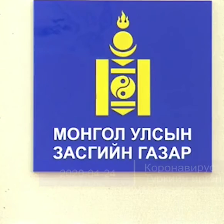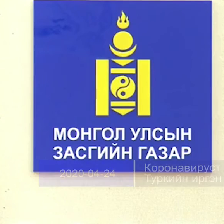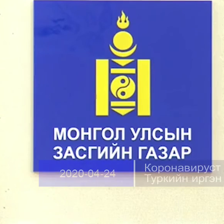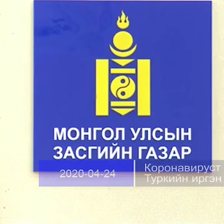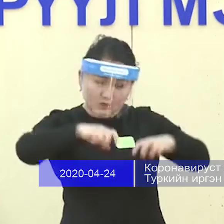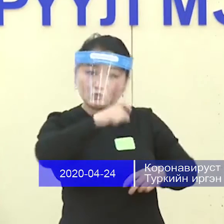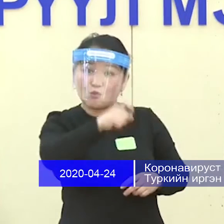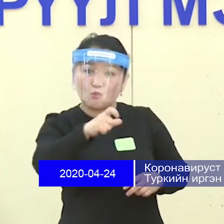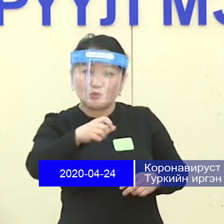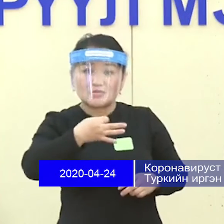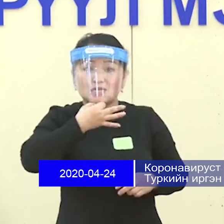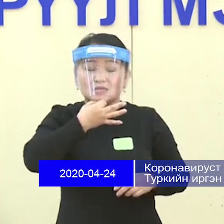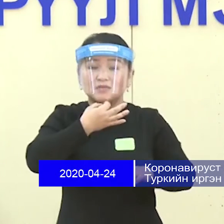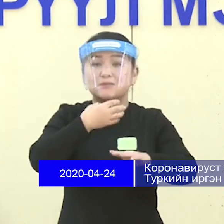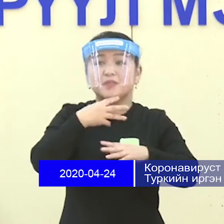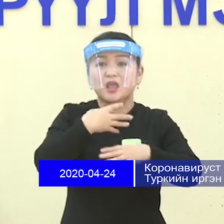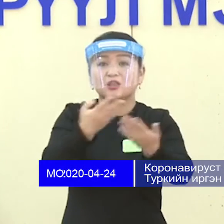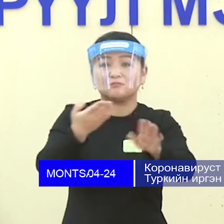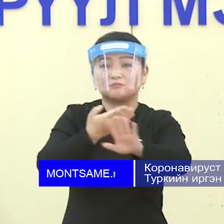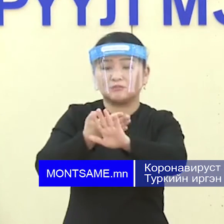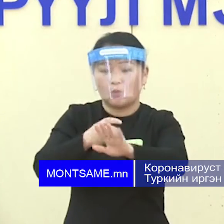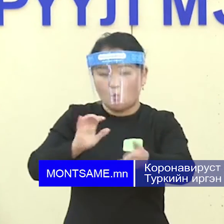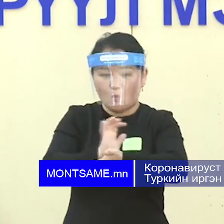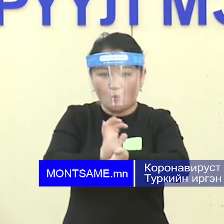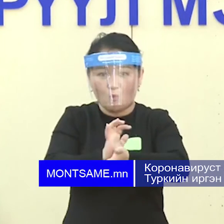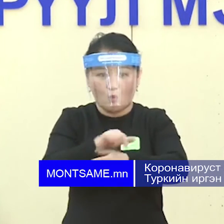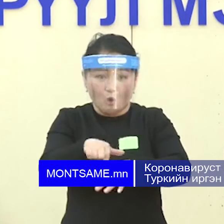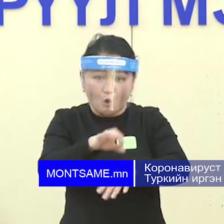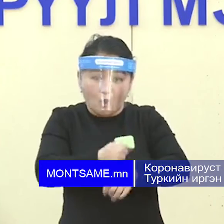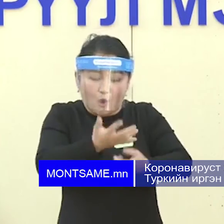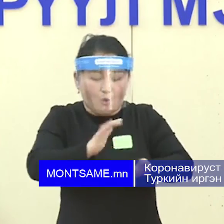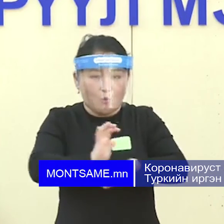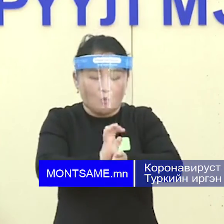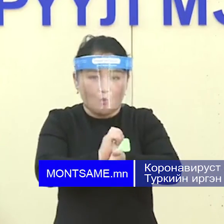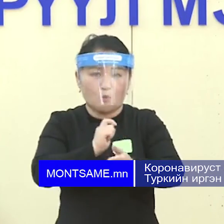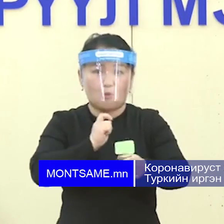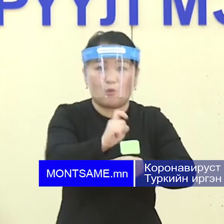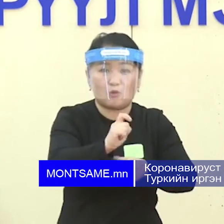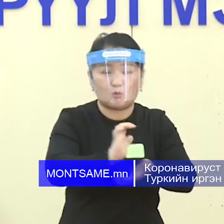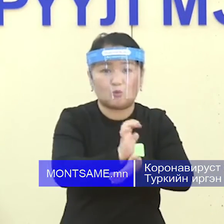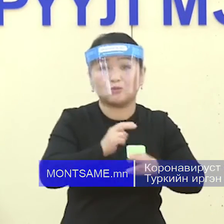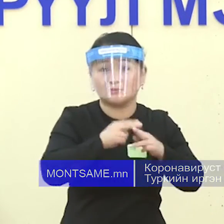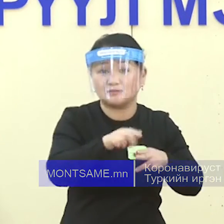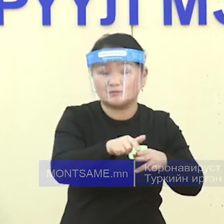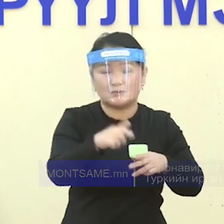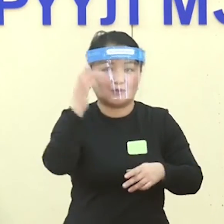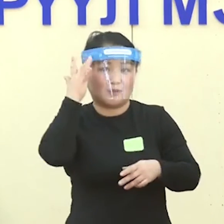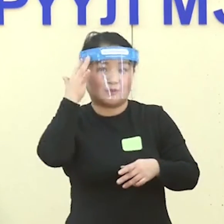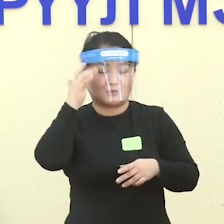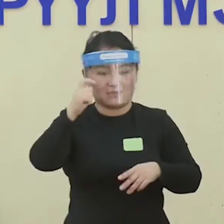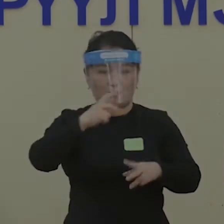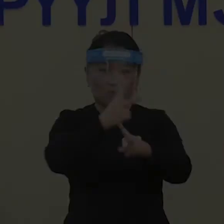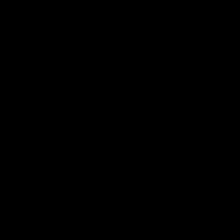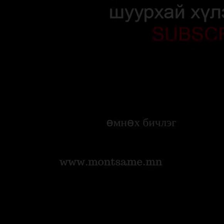бэээ коронавирус талдаврээн асуолгааг эрүлмэндэй амний сан аачуалгаар шэнжэлээг хуан тэхэнлогээн сангаас сангөөжуэлэээг шиидуэрээг гарахсан байна.